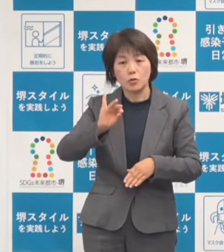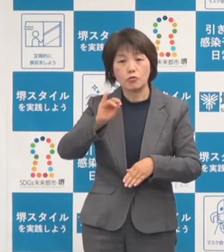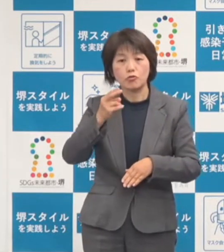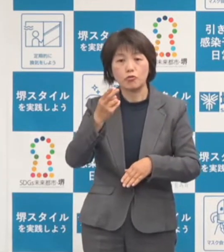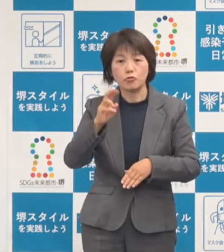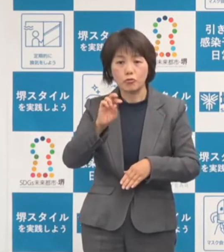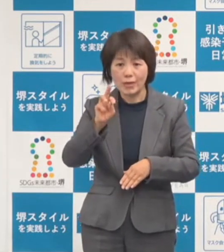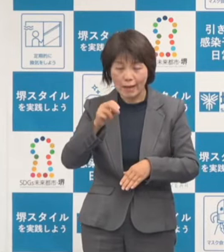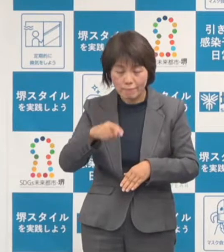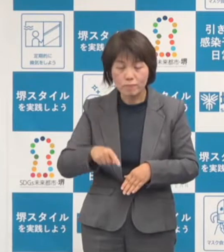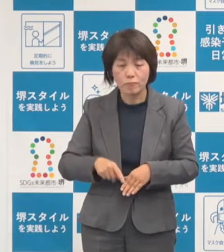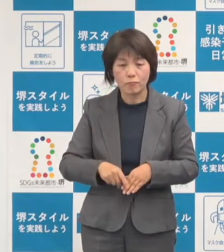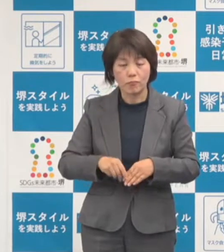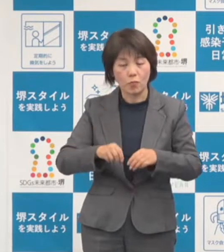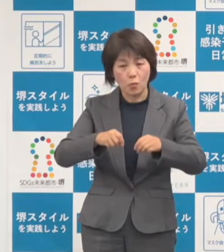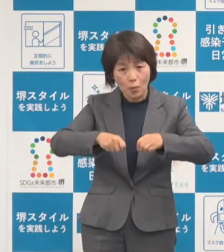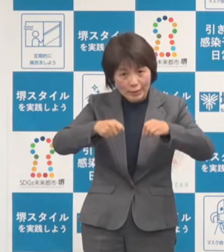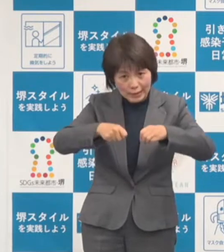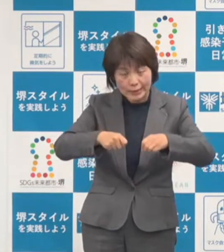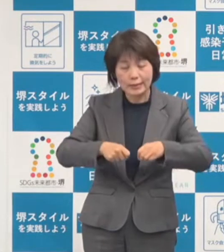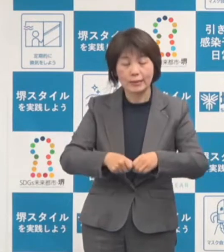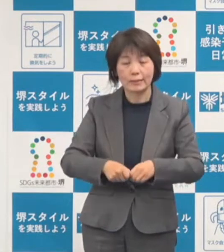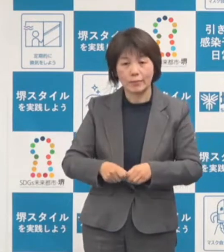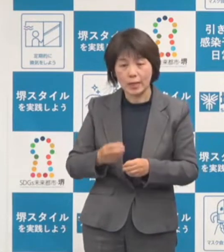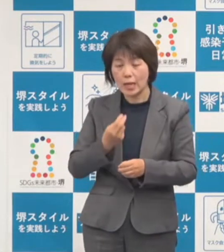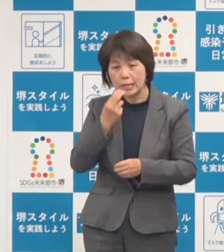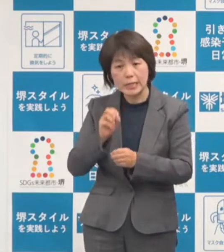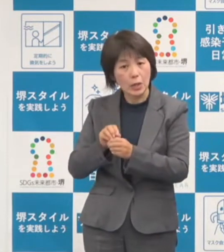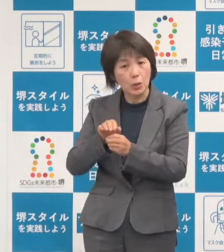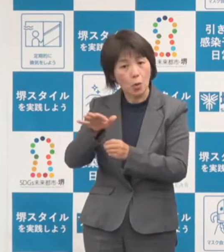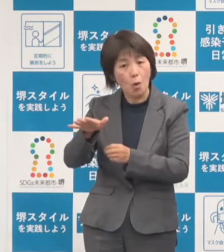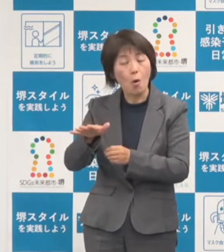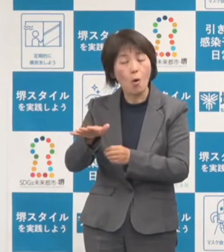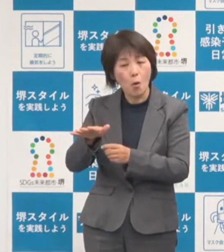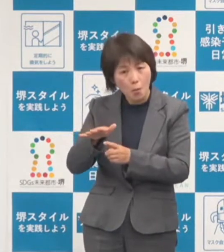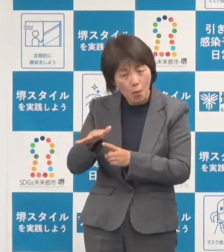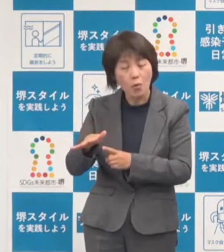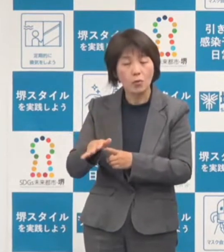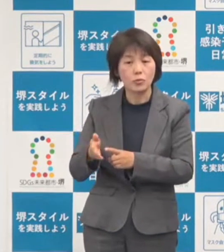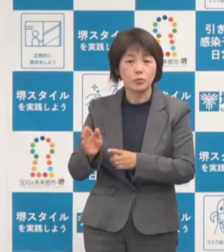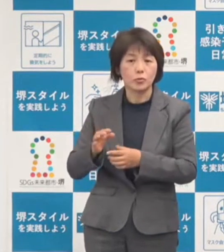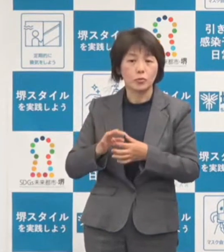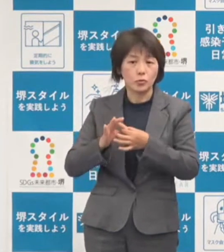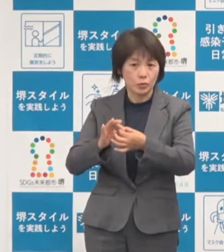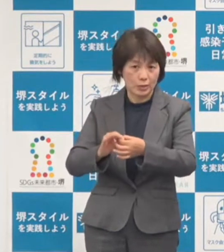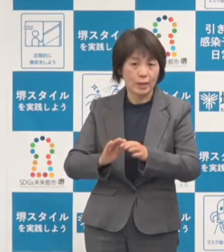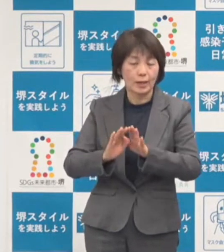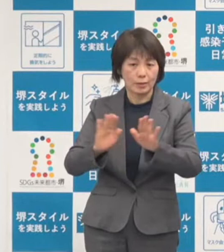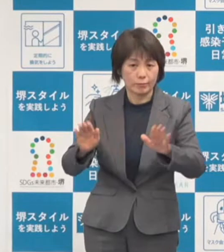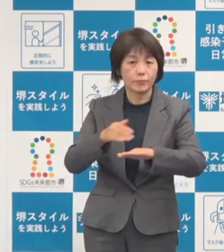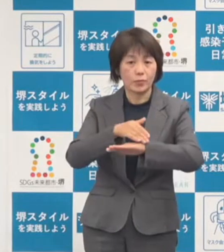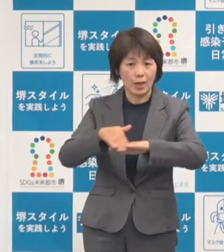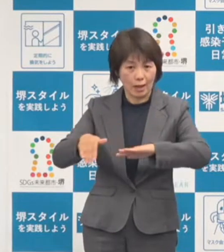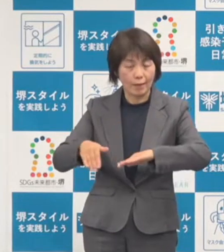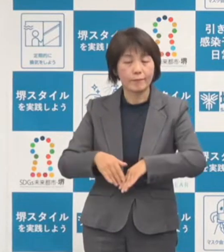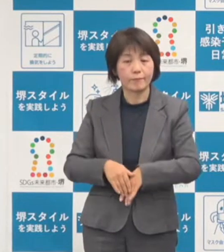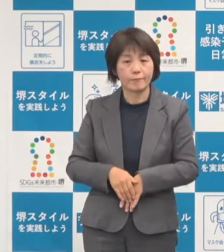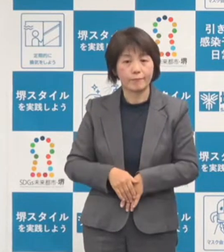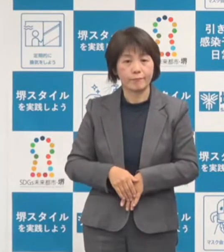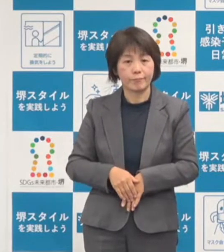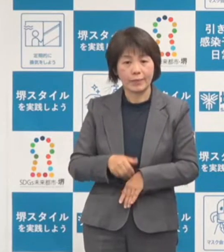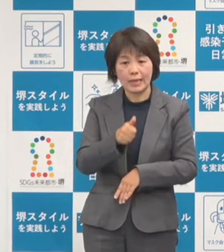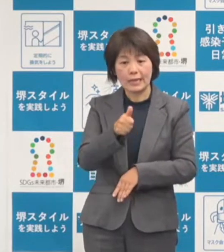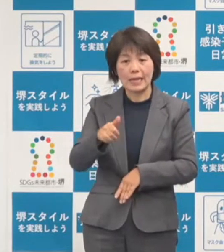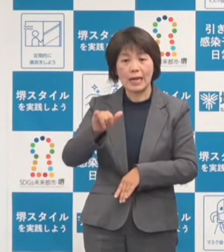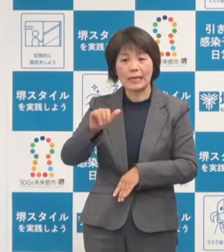先行編を公開予定としております。先ほどのこの大観山ライフスタイルショップ等